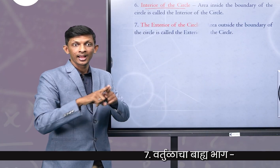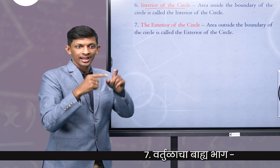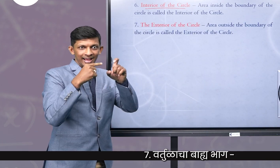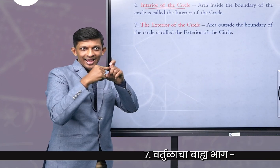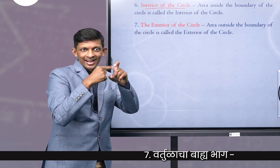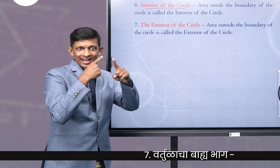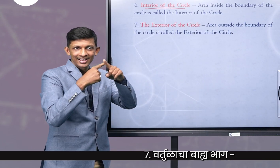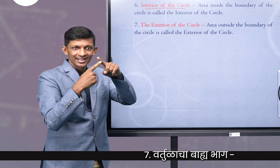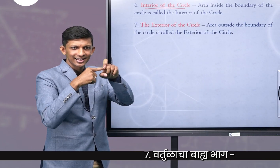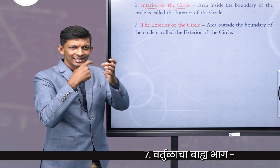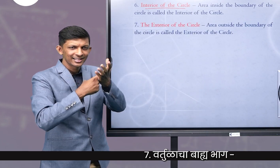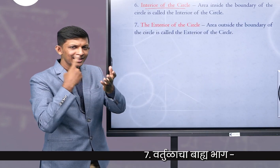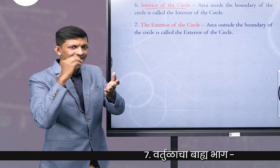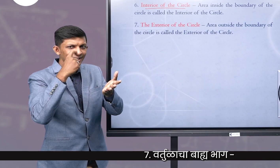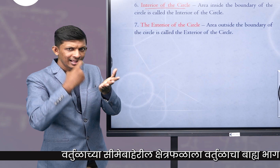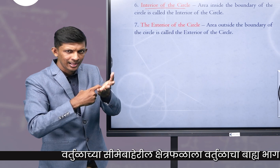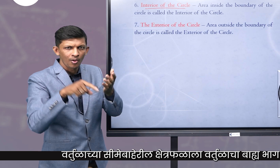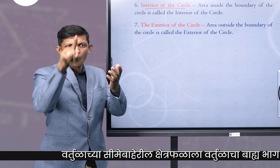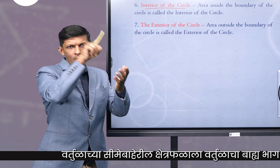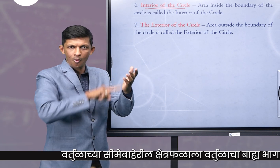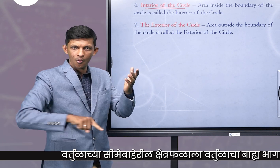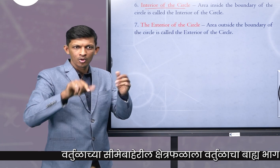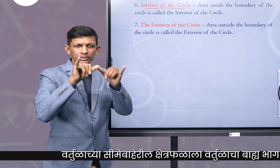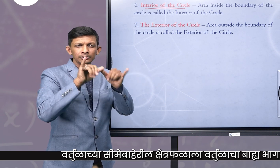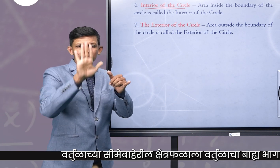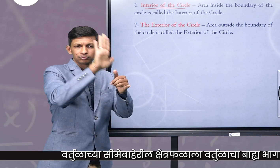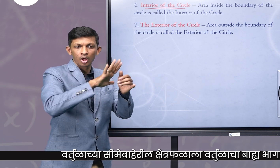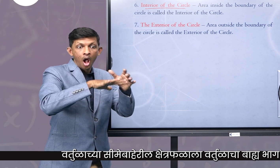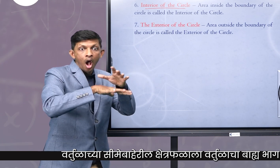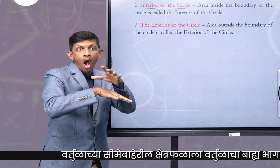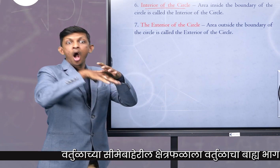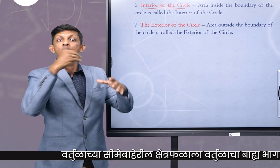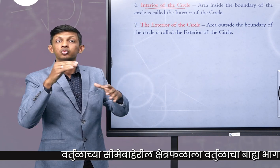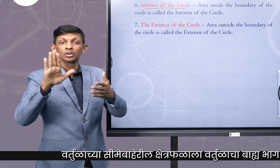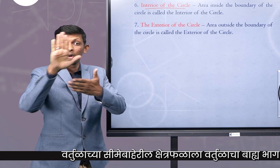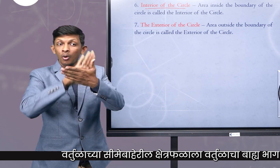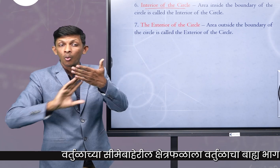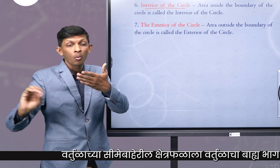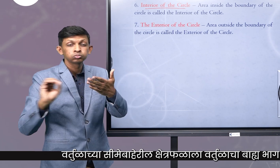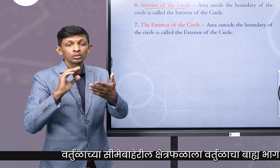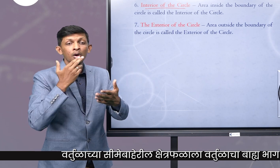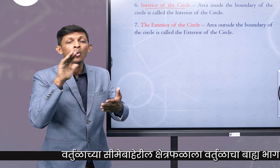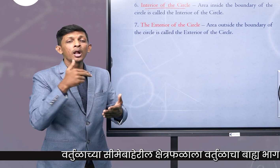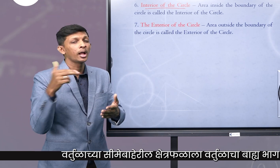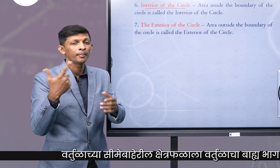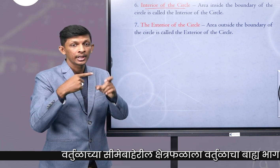7. वर्तुळाचा बाह्य भाग. वर्तुळाच्या सीमेबाहेरील क्षेत्रफळाला वर्तुळाचा बाह्य भाग म्हणतात.